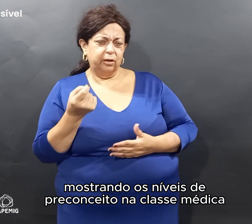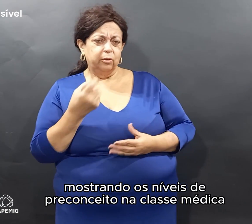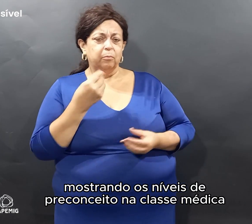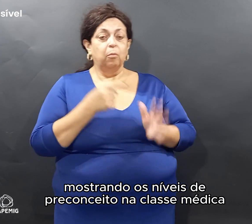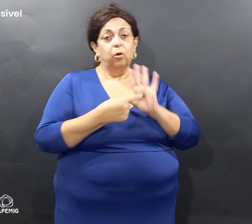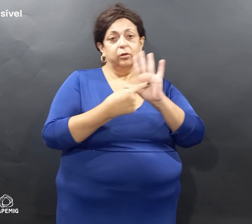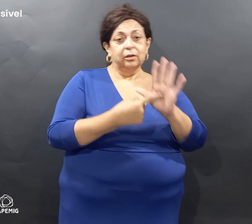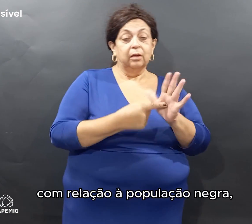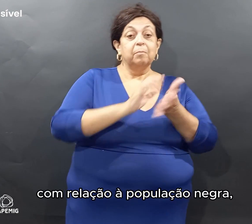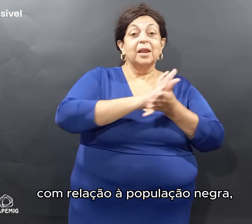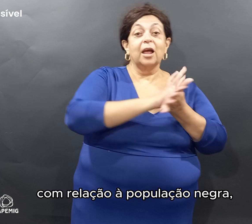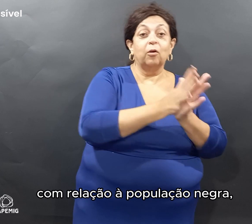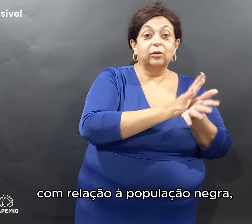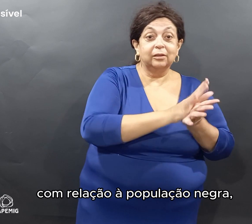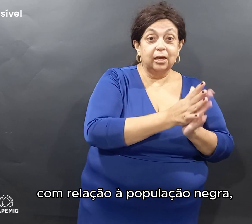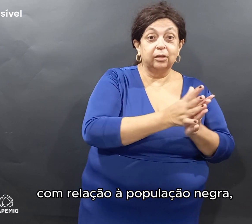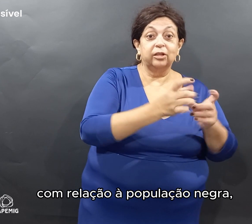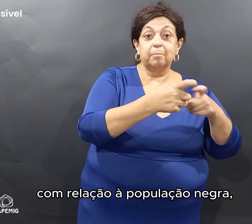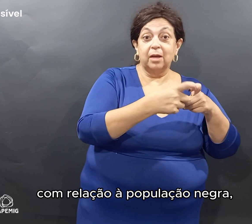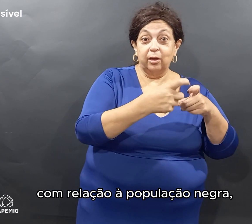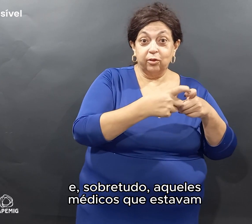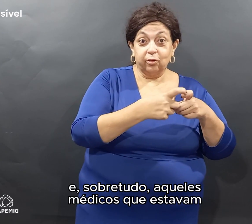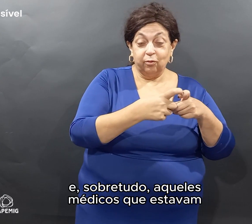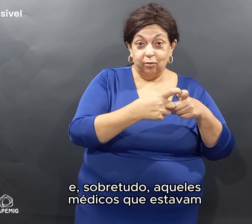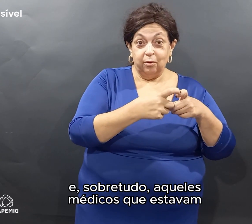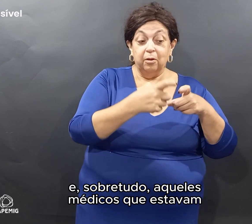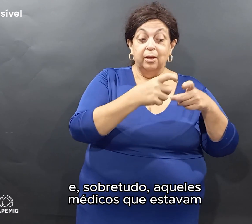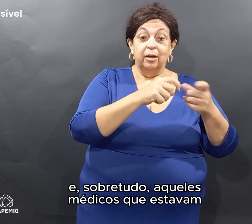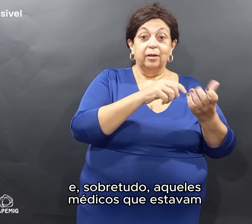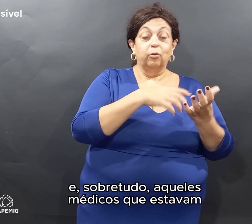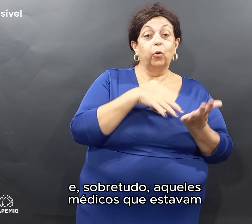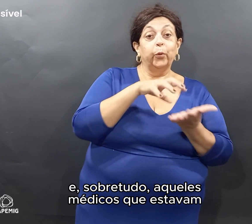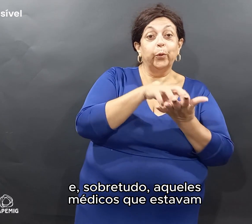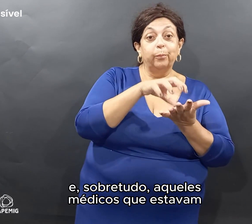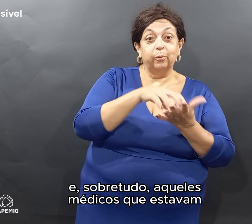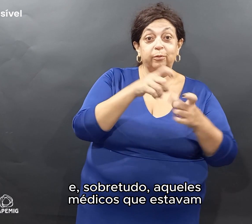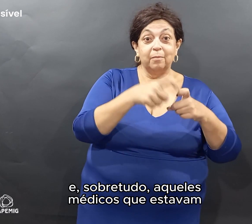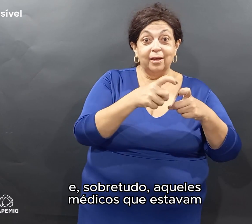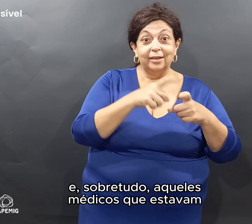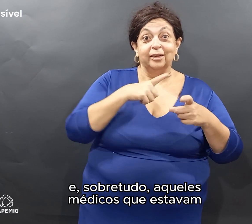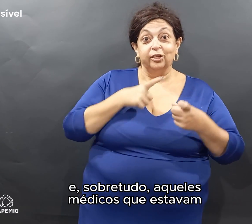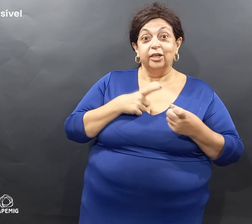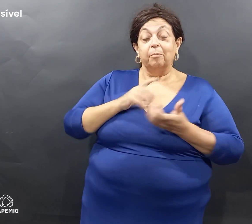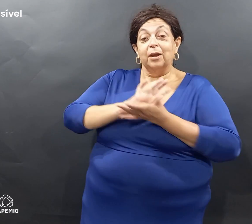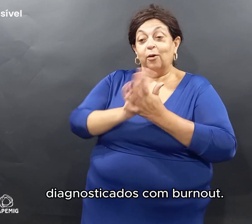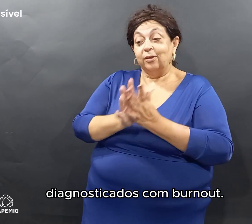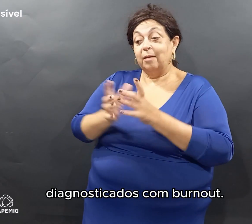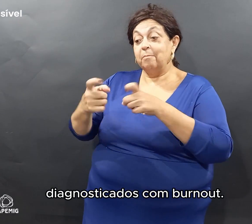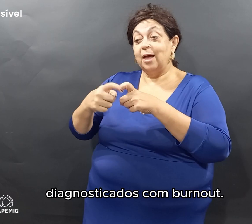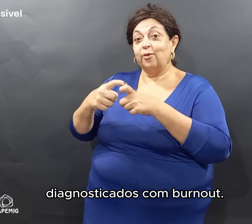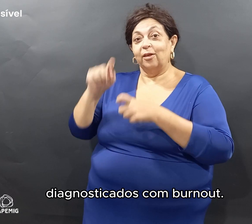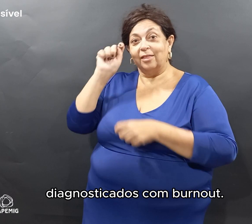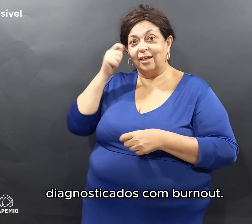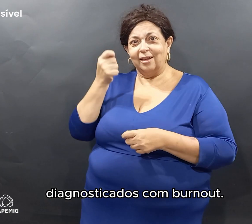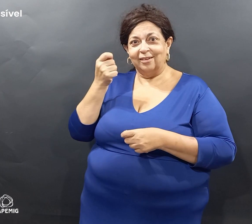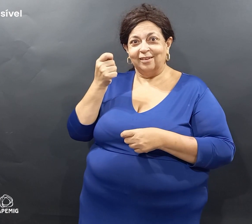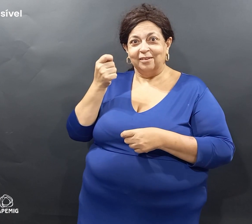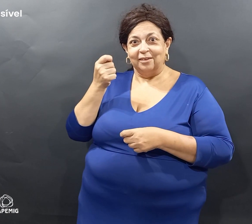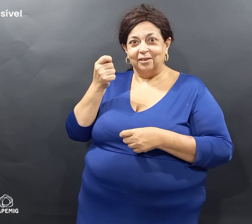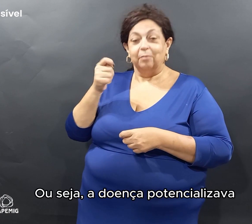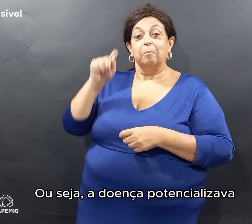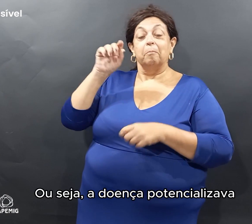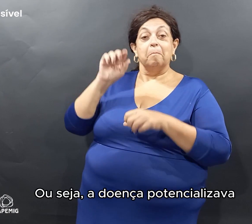classe médica com relação à população negra e, sobretudo, aqueles médicos que estavam diagnosticados com